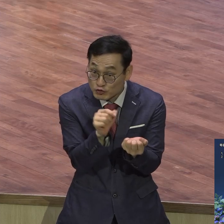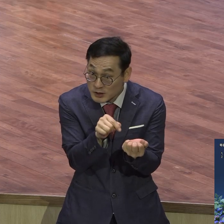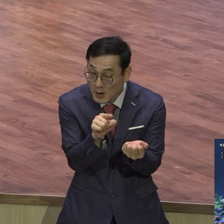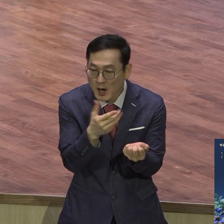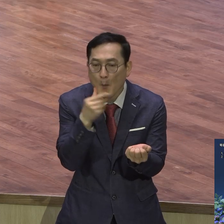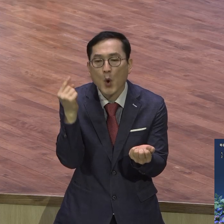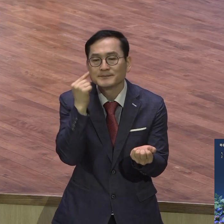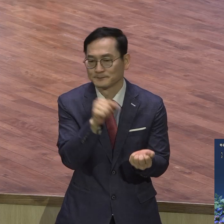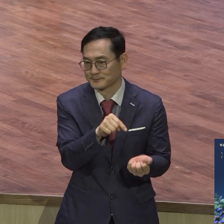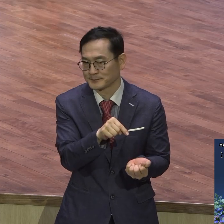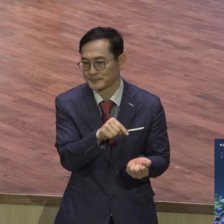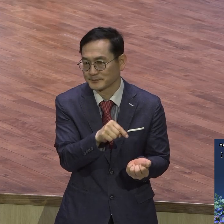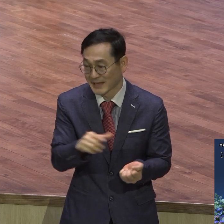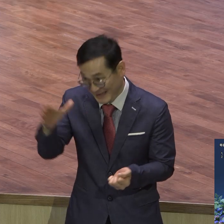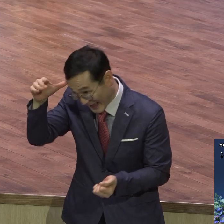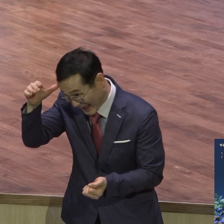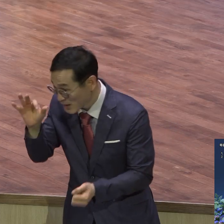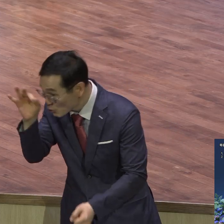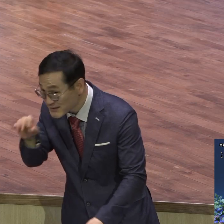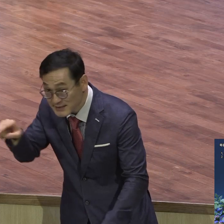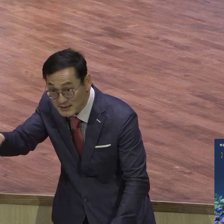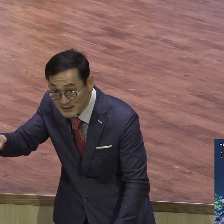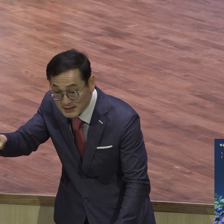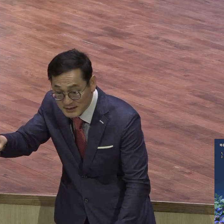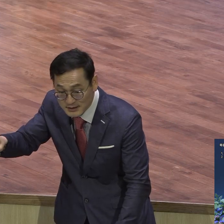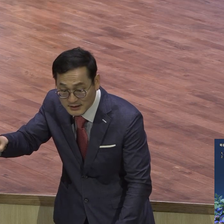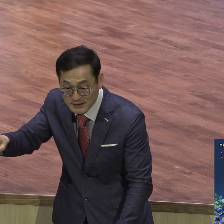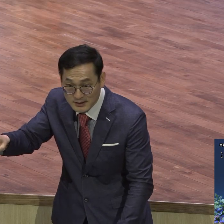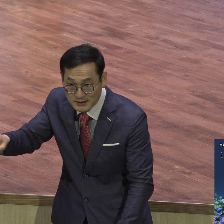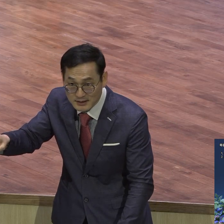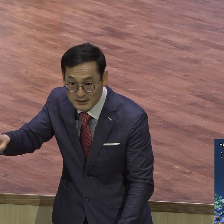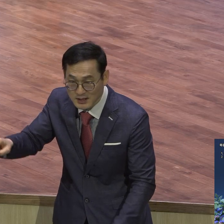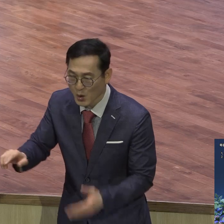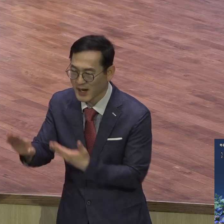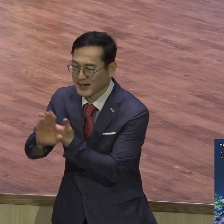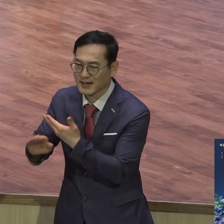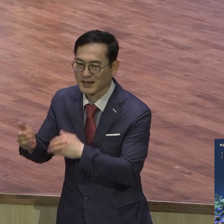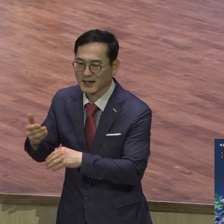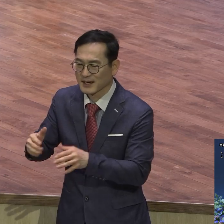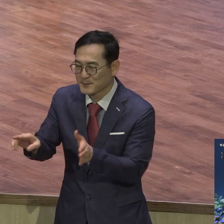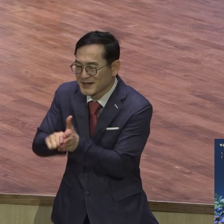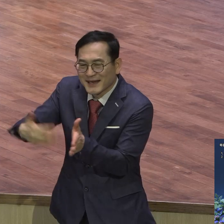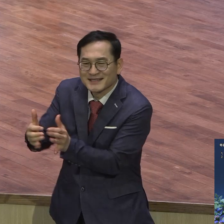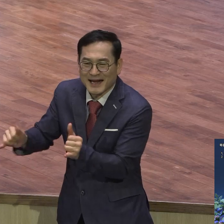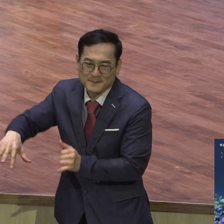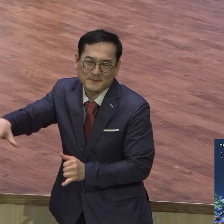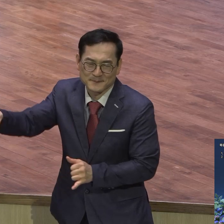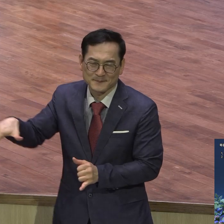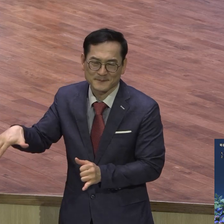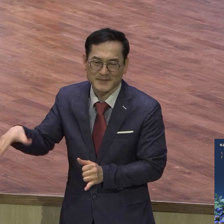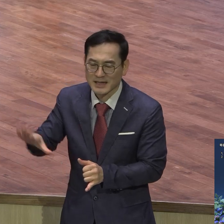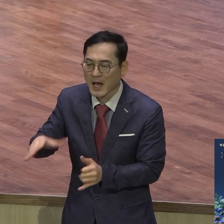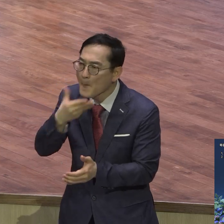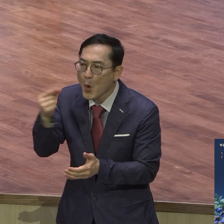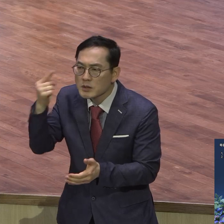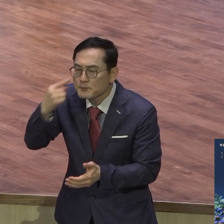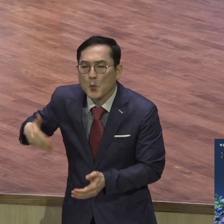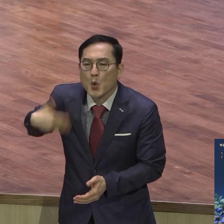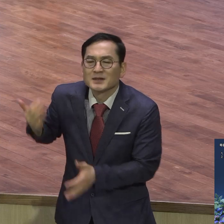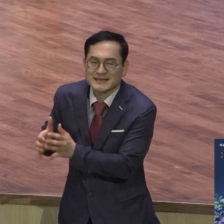복음을 말하고 개와 돼지는 원래는 이방인들을 의미하는데 본문에서 복음의 가치를 알지 못하고